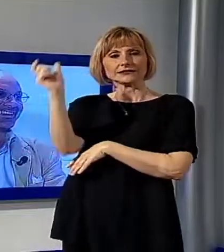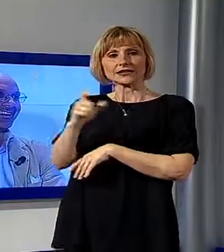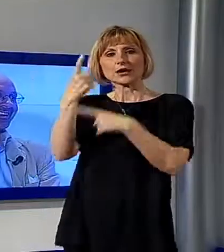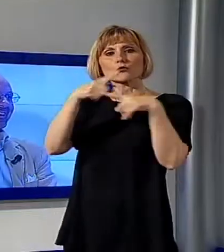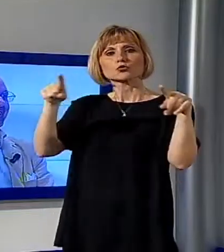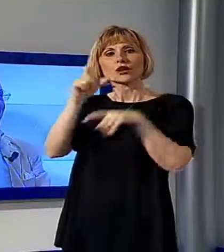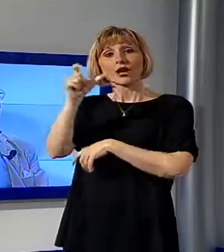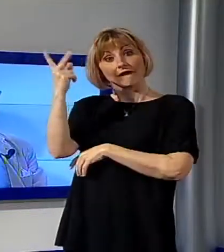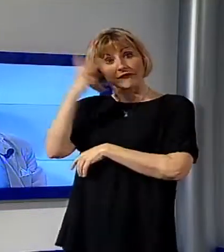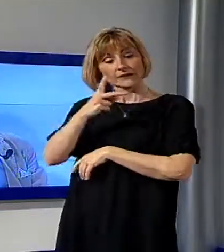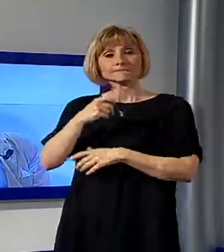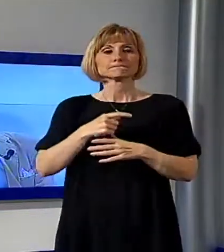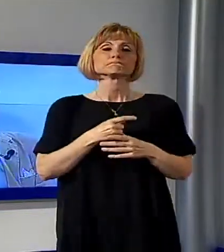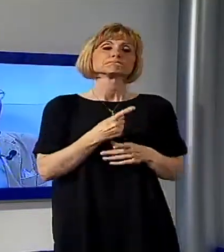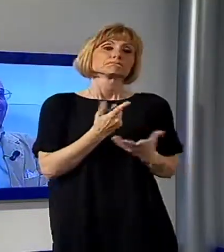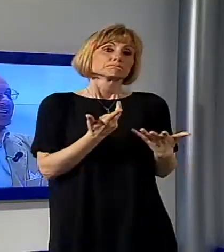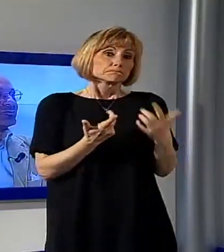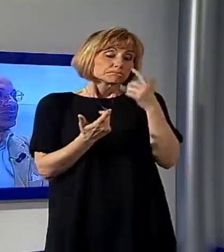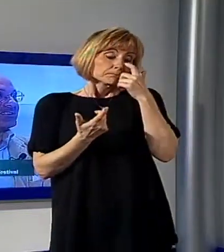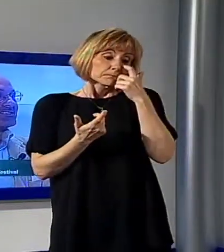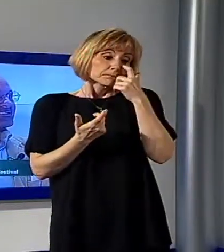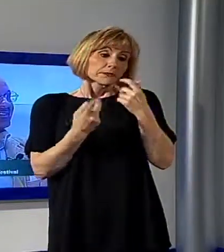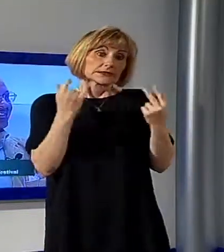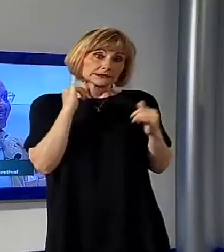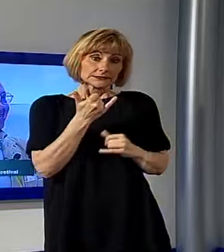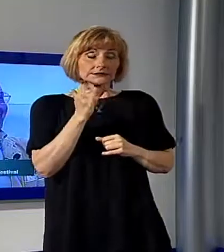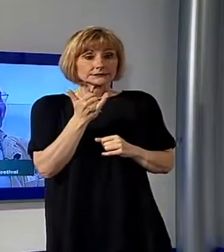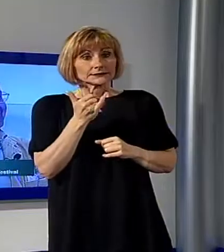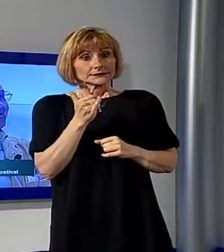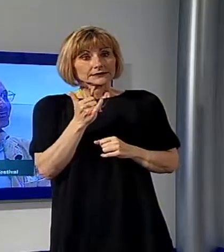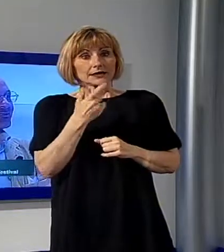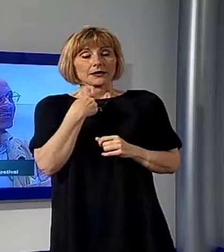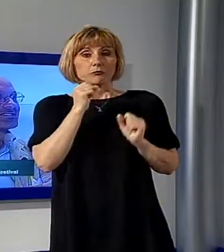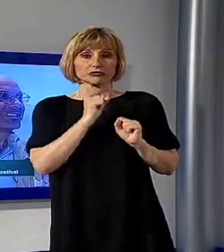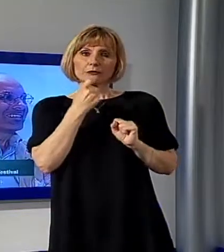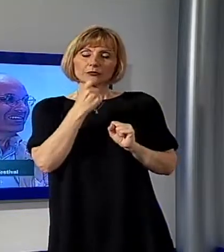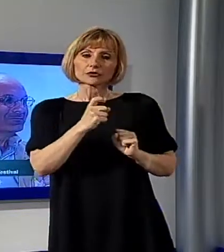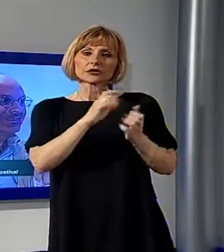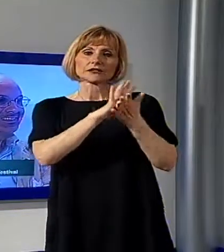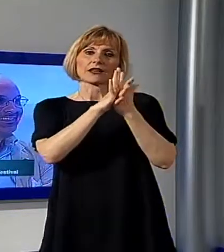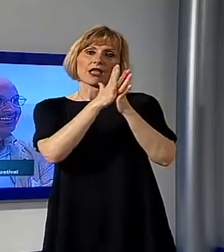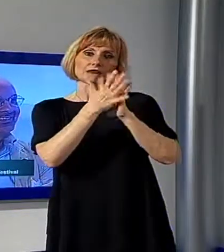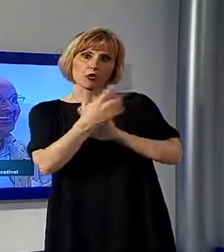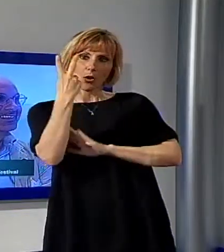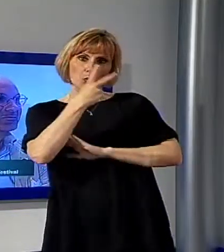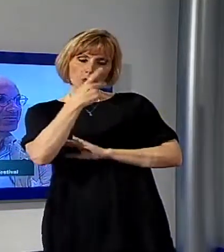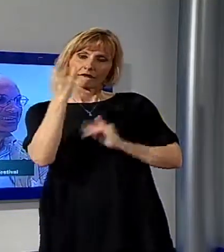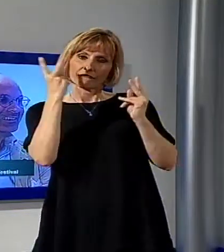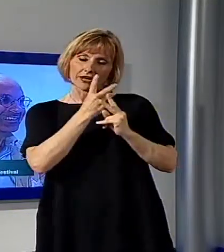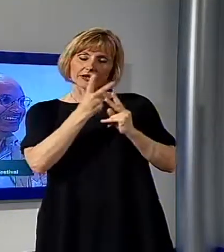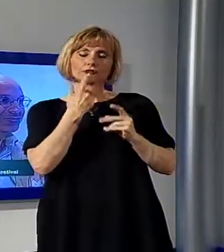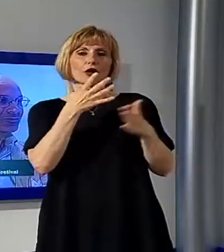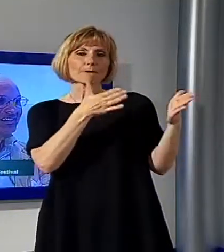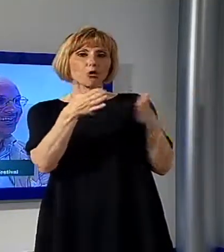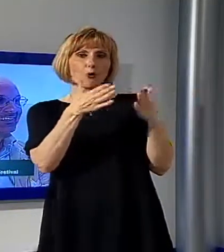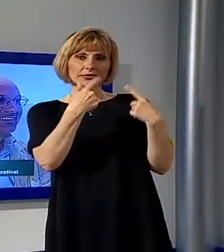è così, maestro? Ma indubbiamente si trasforma, si riempie di tanti